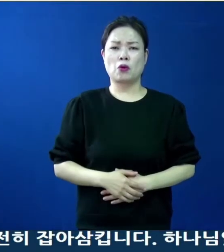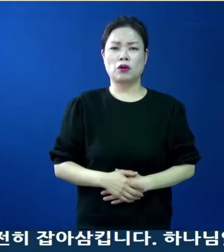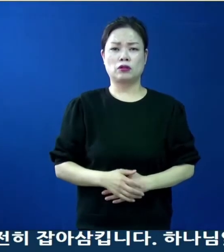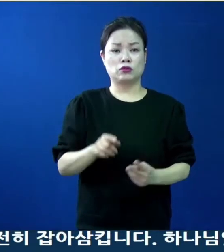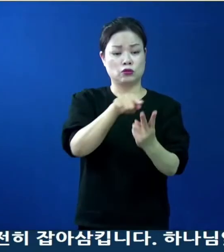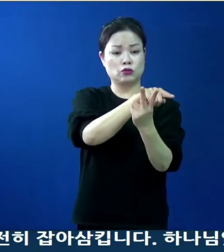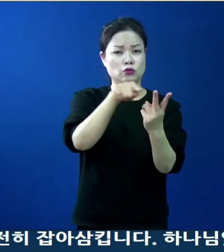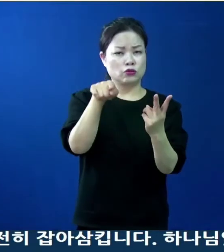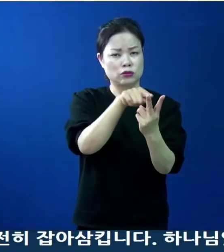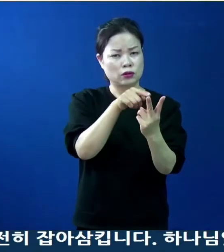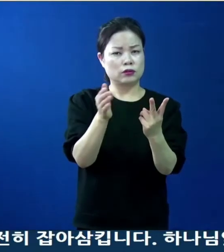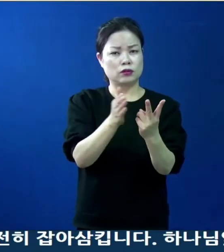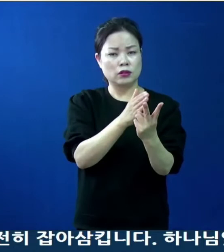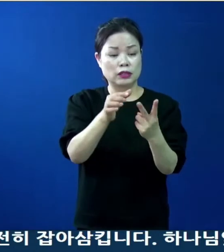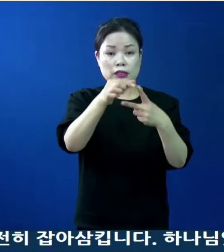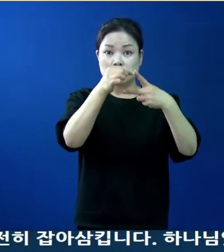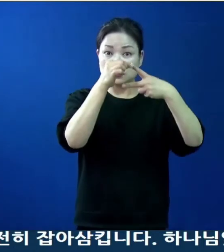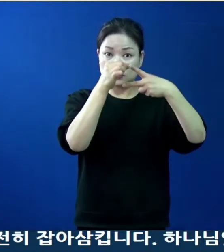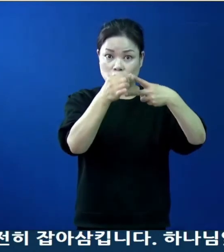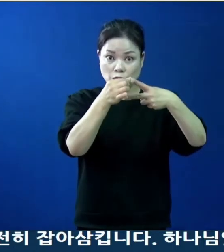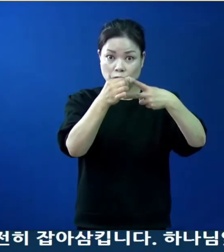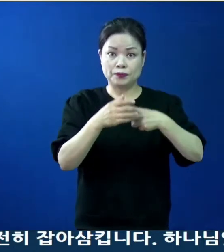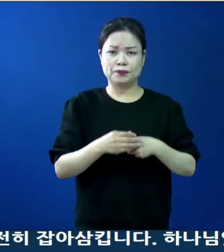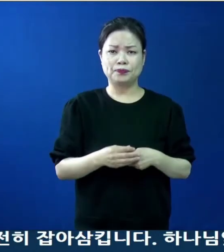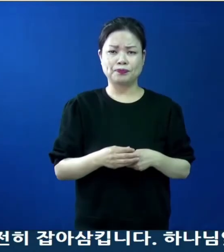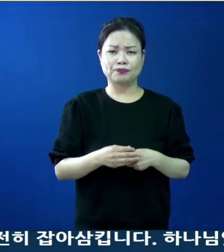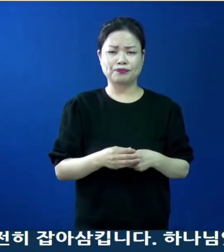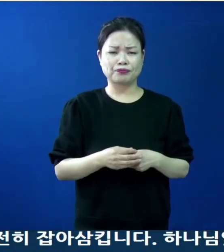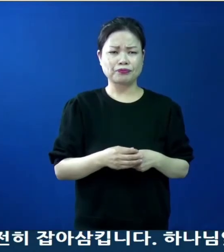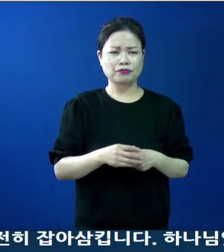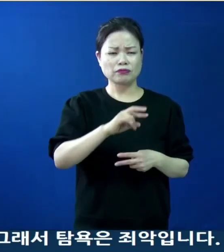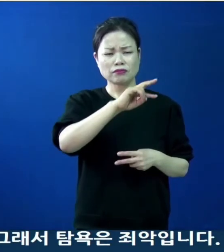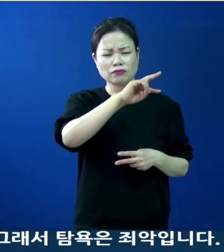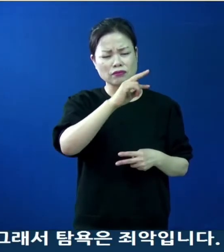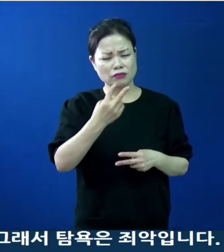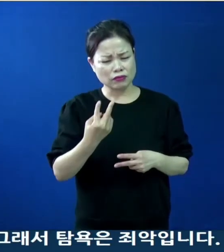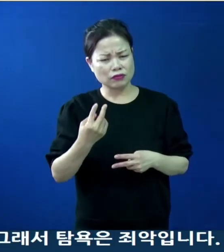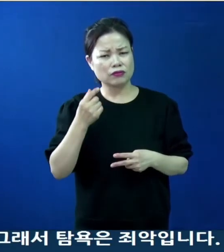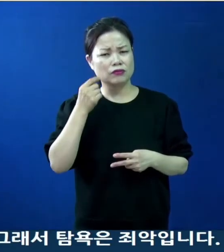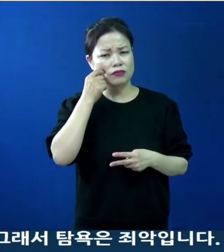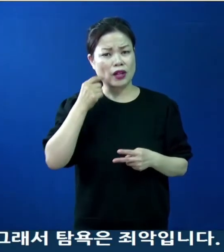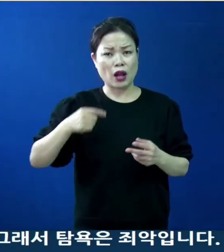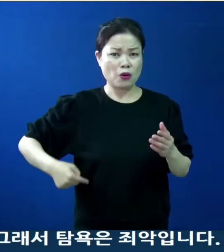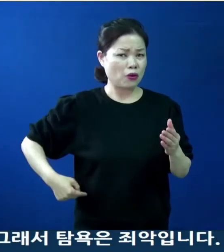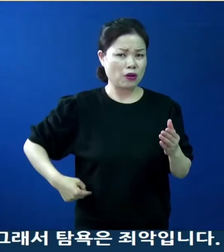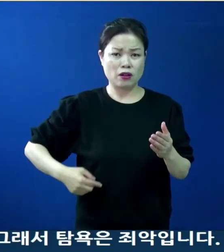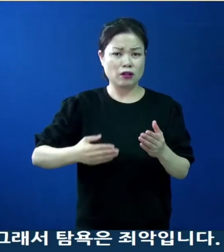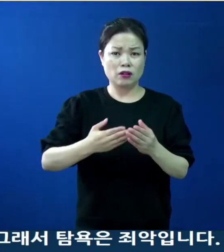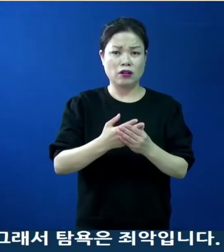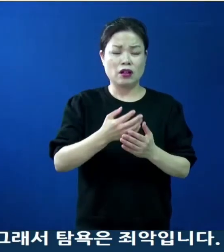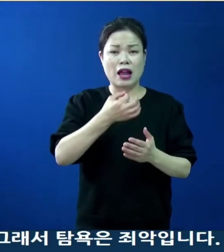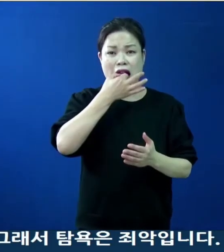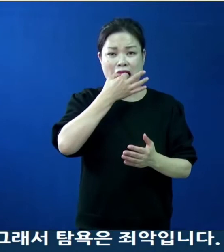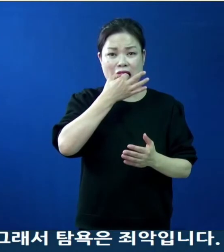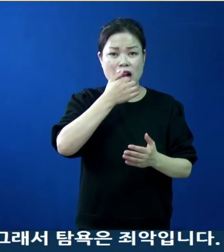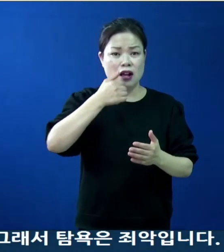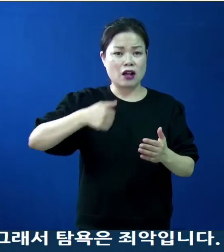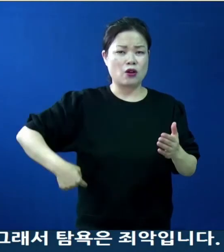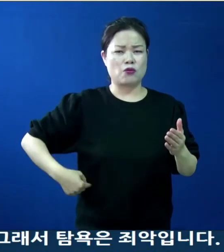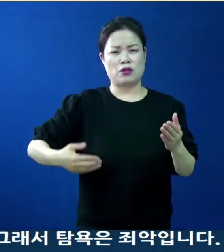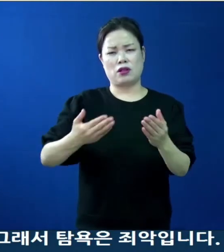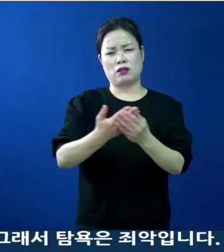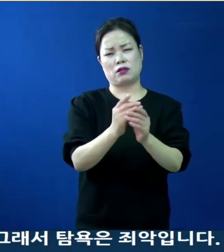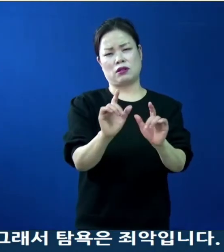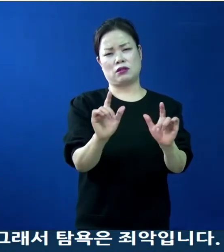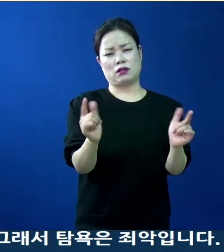두 가지를 나누고 싶은데요. 첫 번째는요, 돌이킬 수 없다는 겁니다. 탐욕의 결과는 회개하지 않는다는